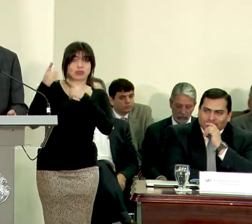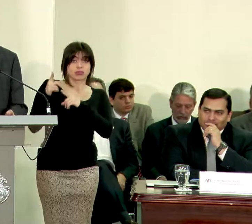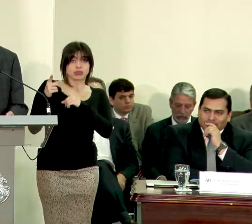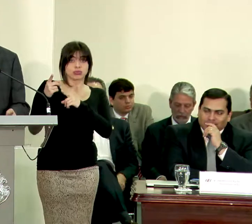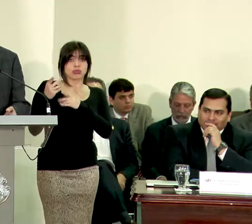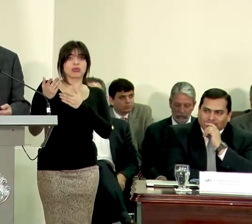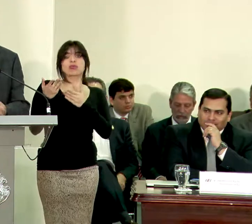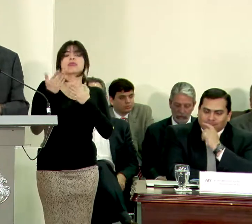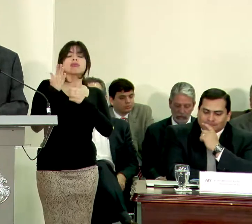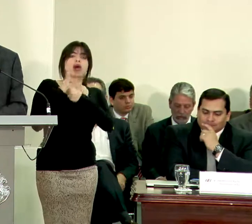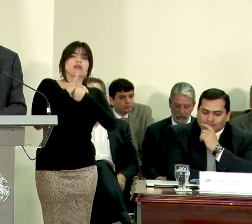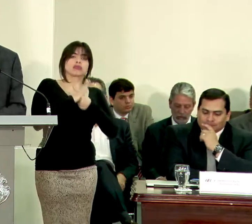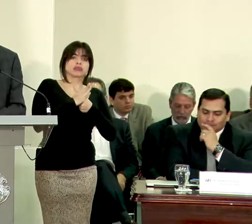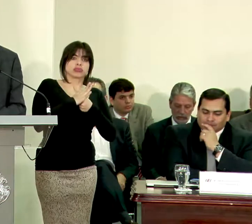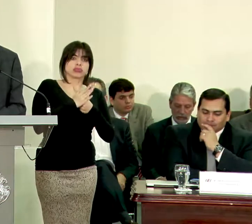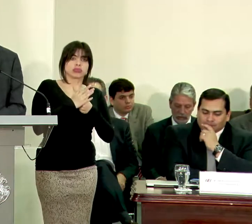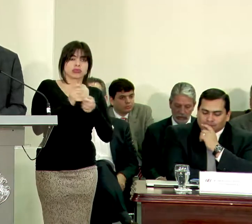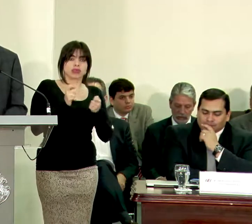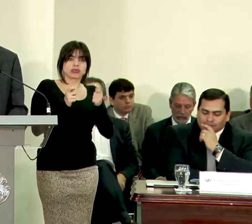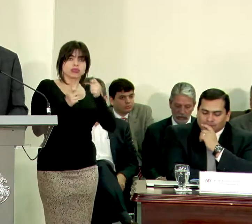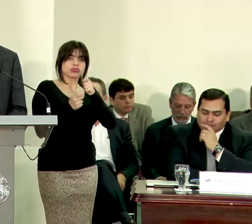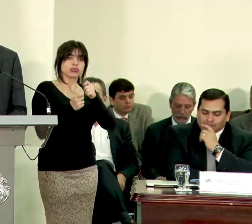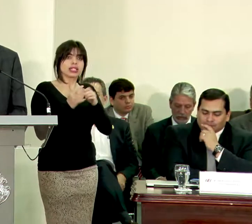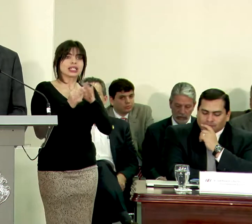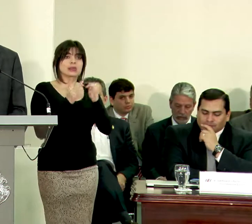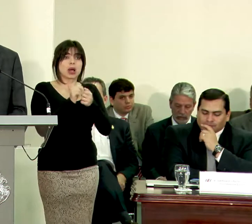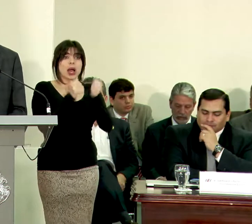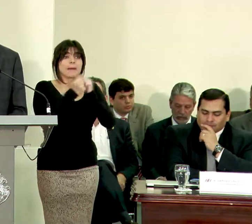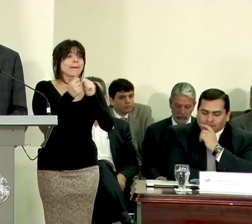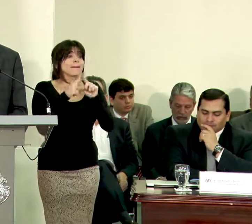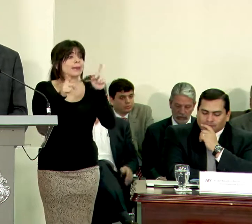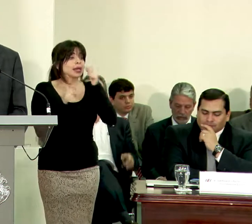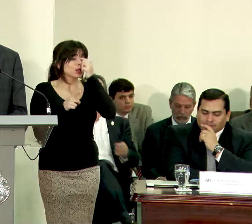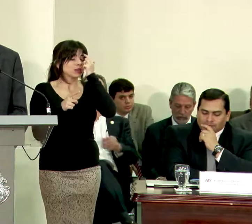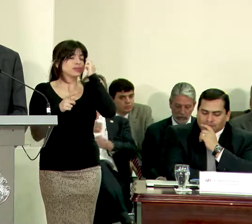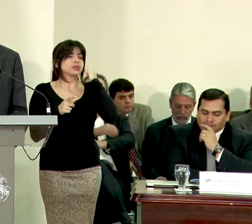ha presionado a la revaluación del tipo de cambio. Pero